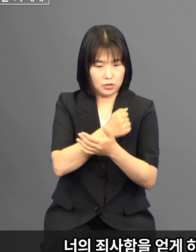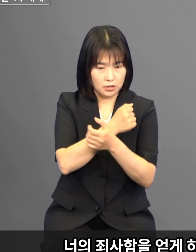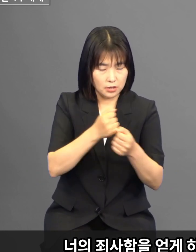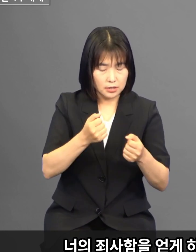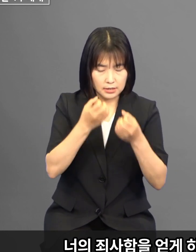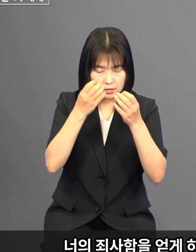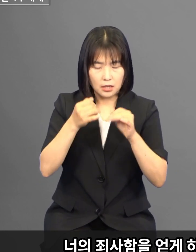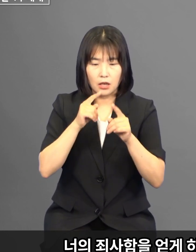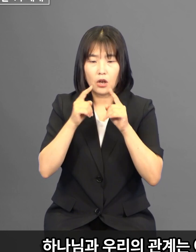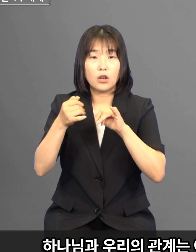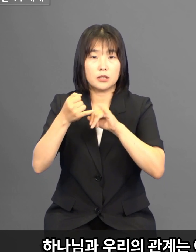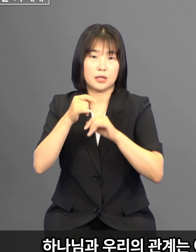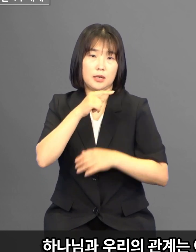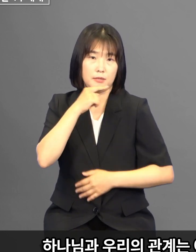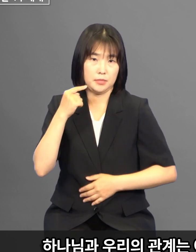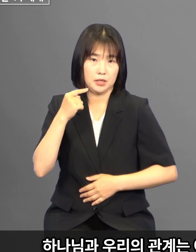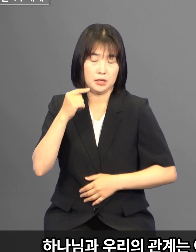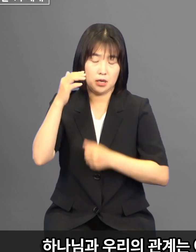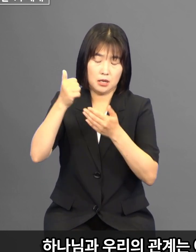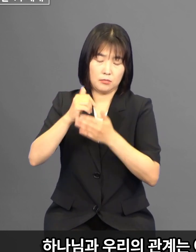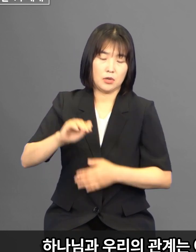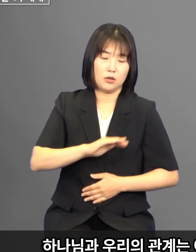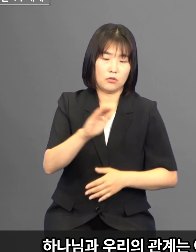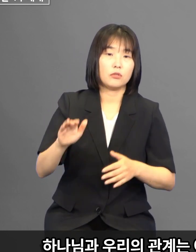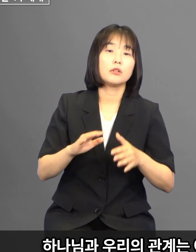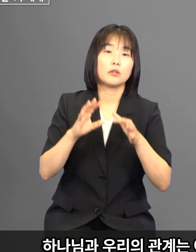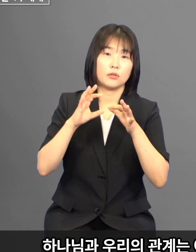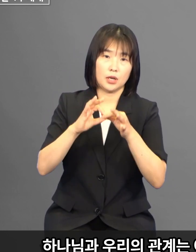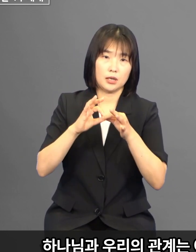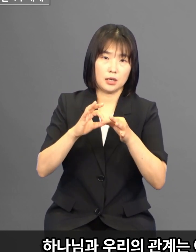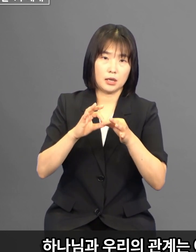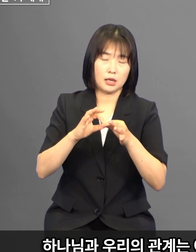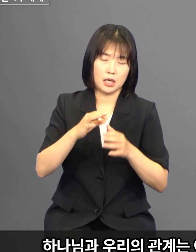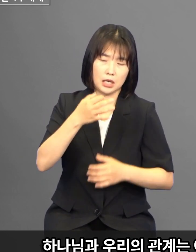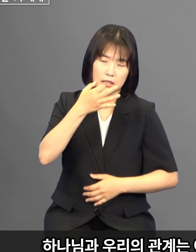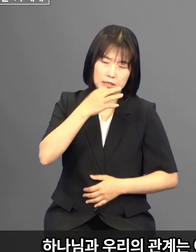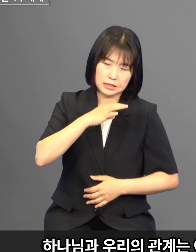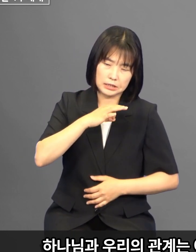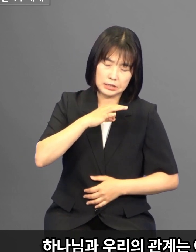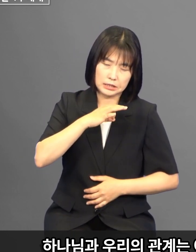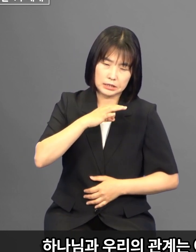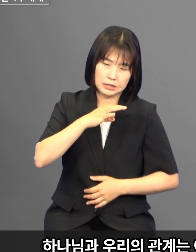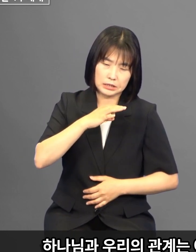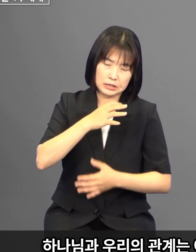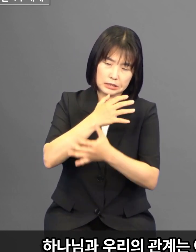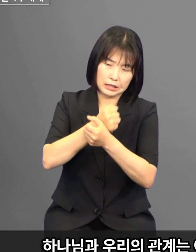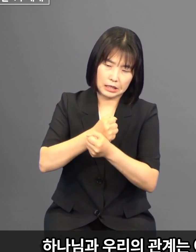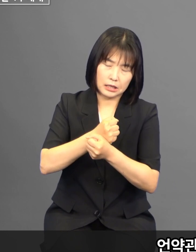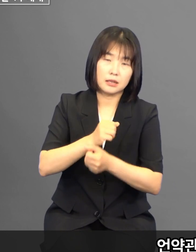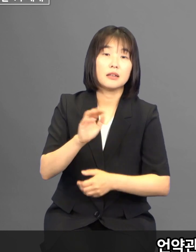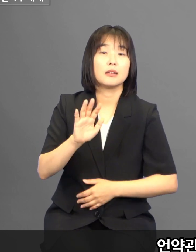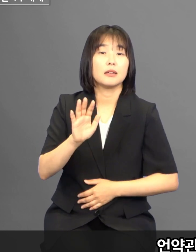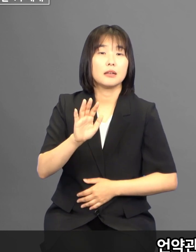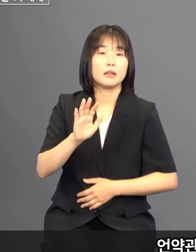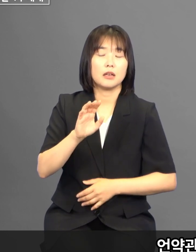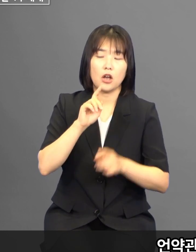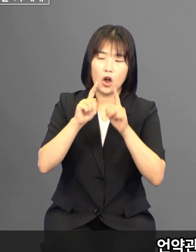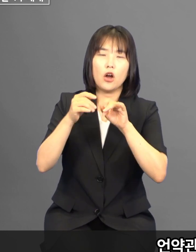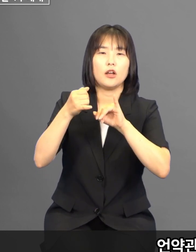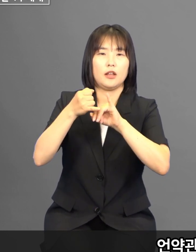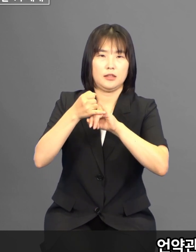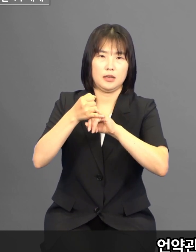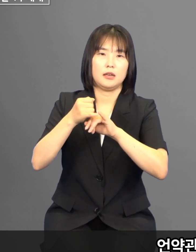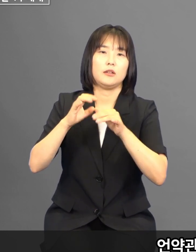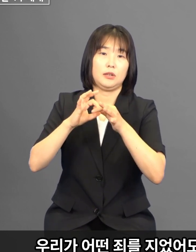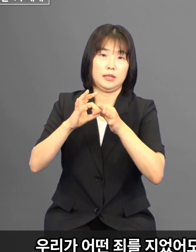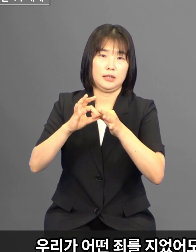피라고 하였습니다. 하나님과 우리의 관계는 어떤 이익에 따른 계약 관계가 아니고 언약 관계라고